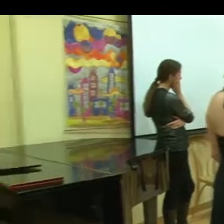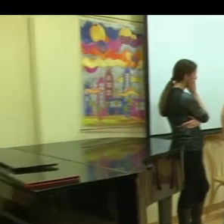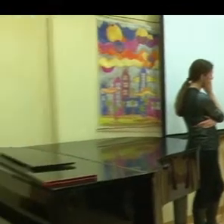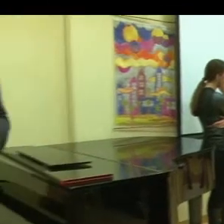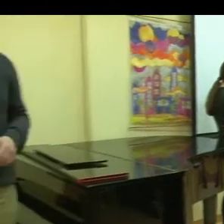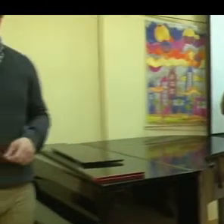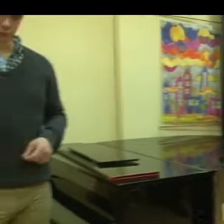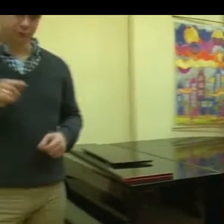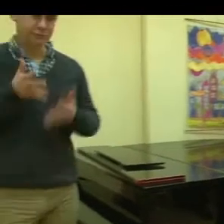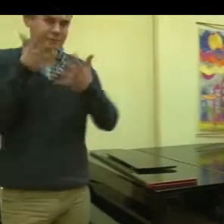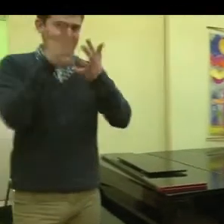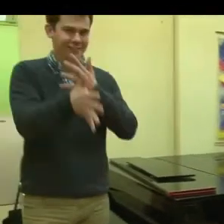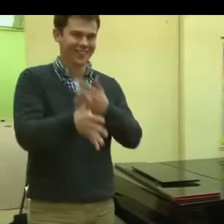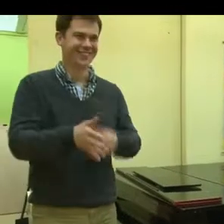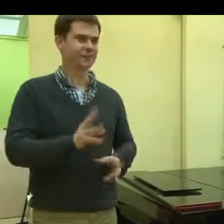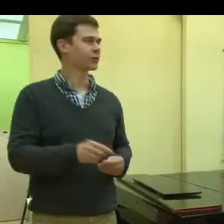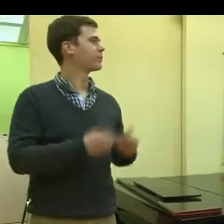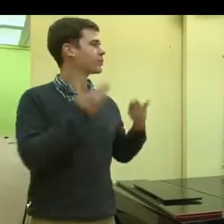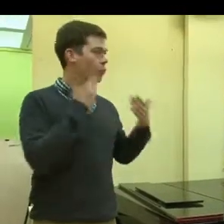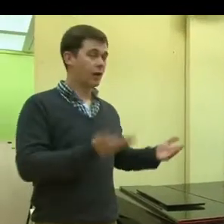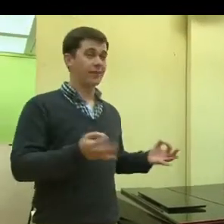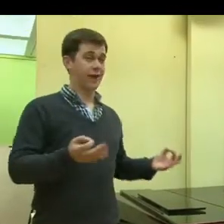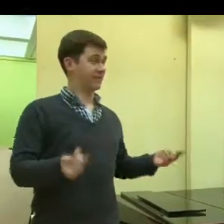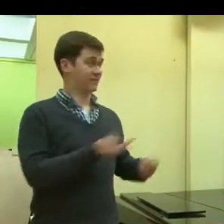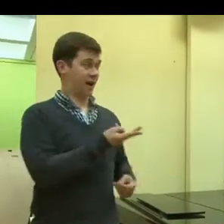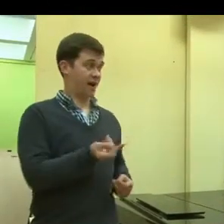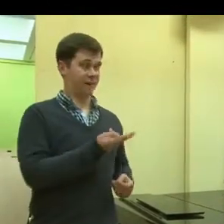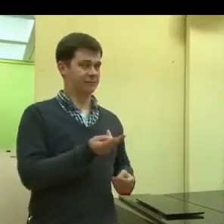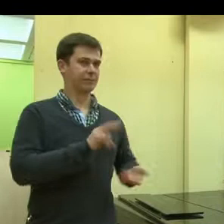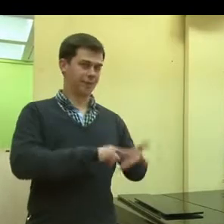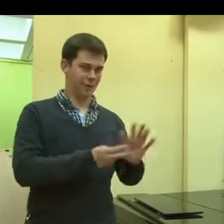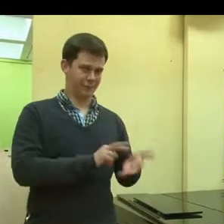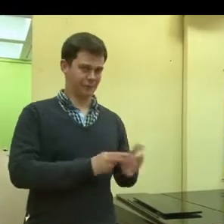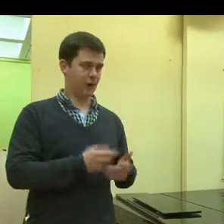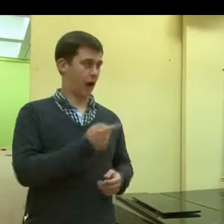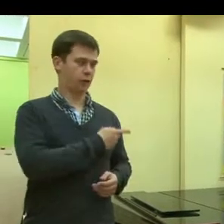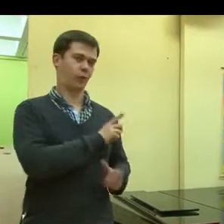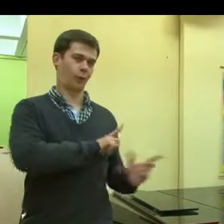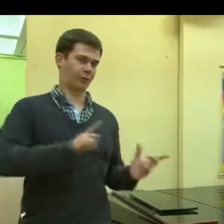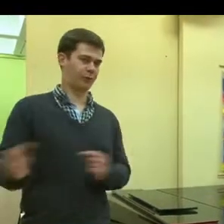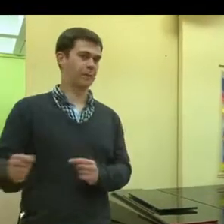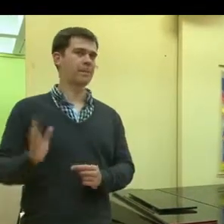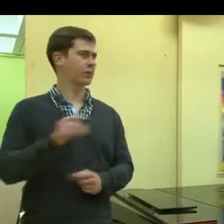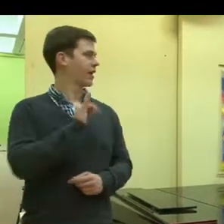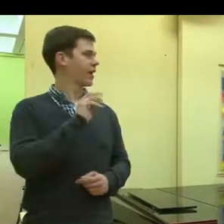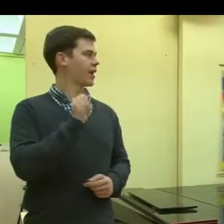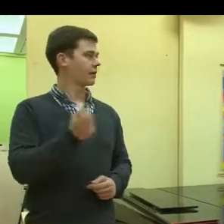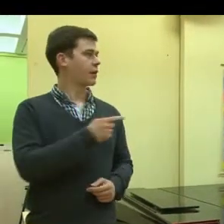Dziękuję. Sylwia, Christian, Sylwia. Ja znikam. Tańczcie, proszę. Irena będzie